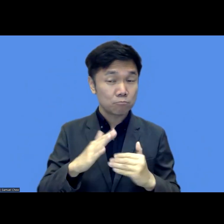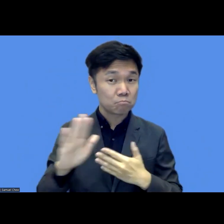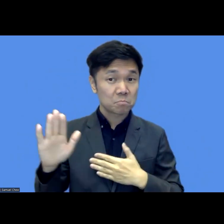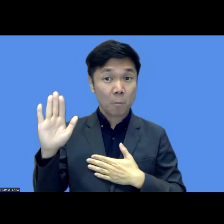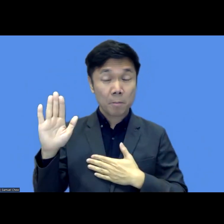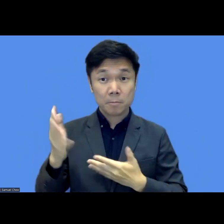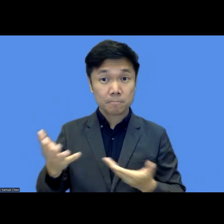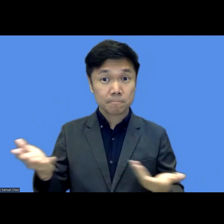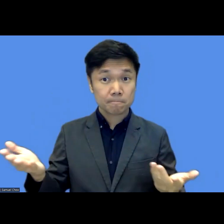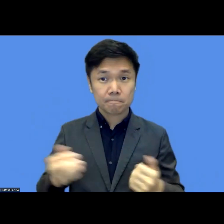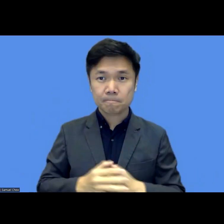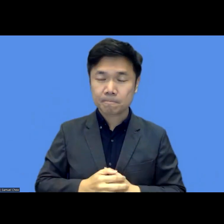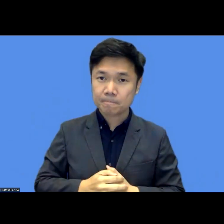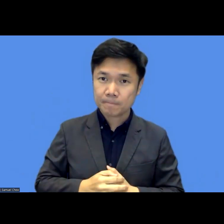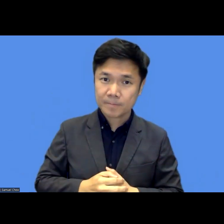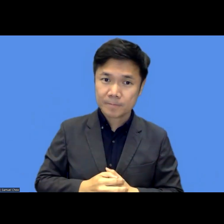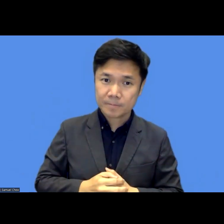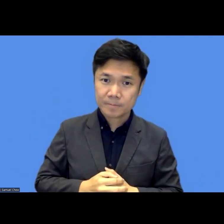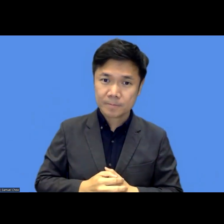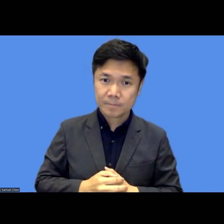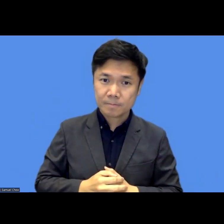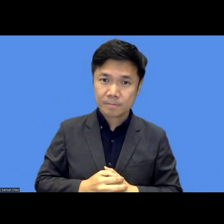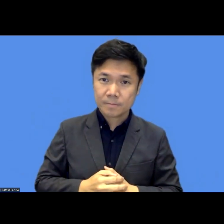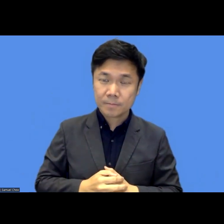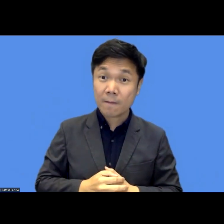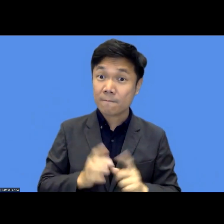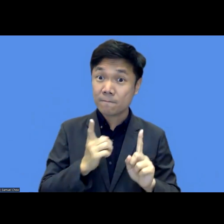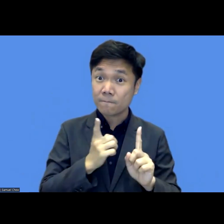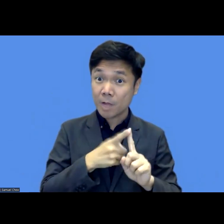que incluyen los compromisos de Estados miembros